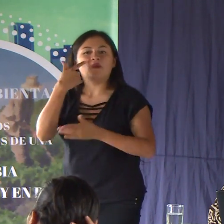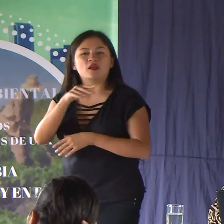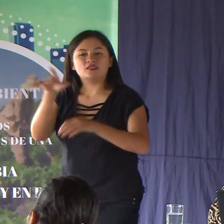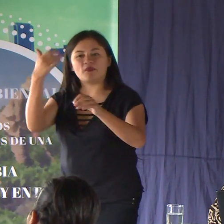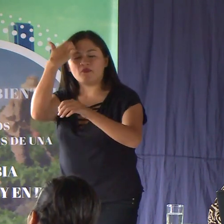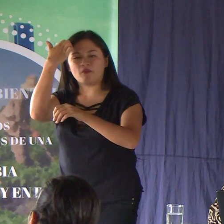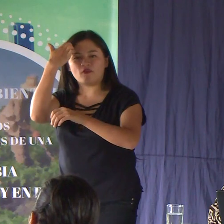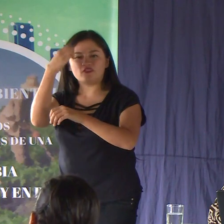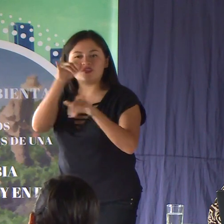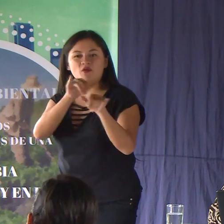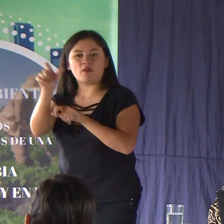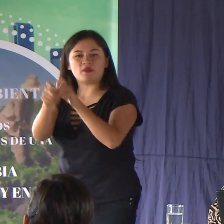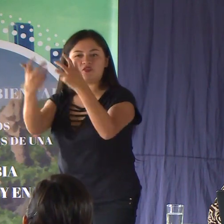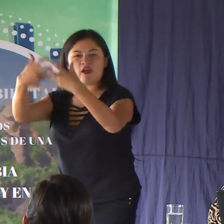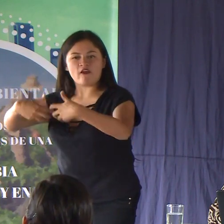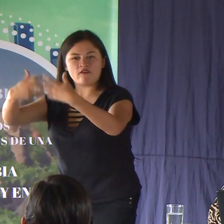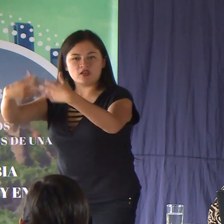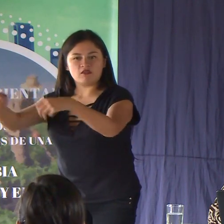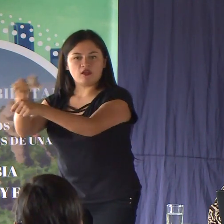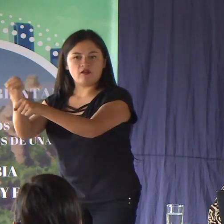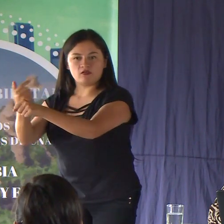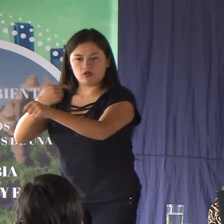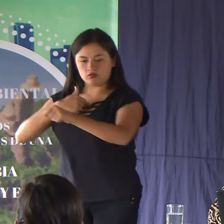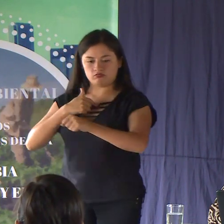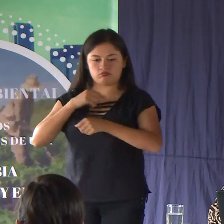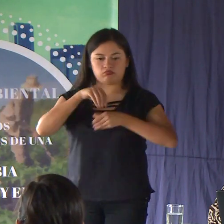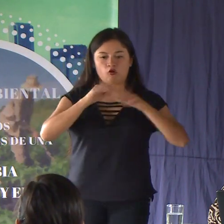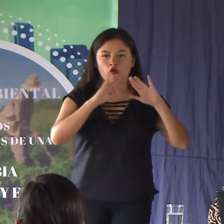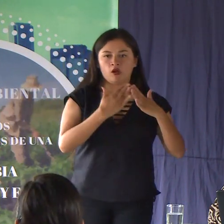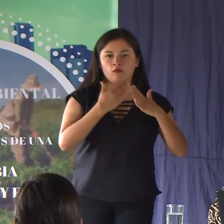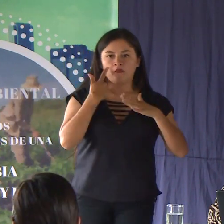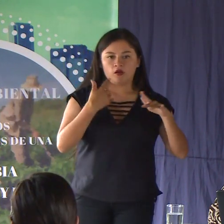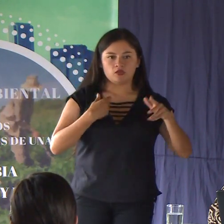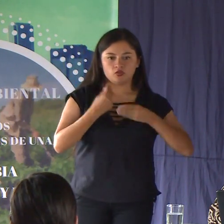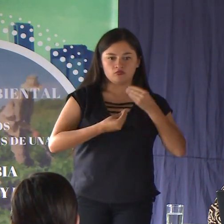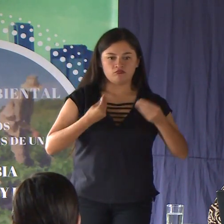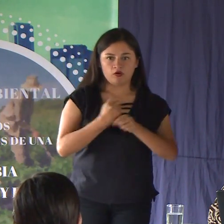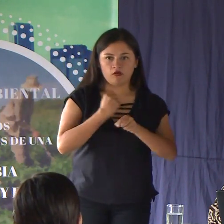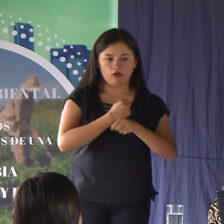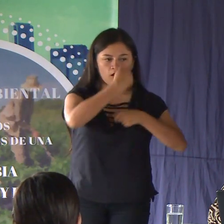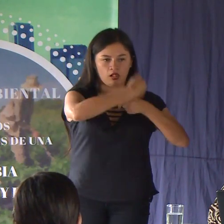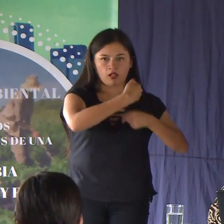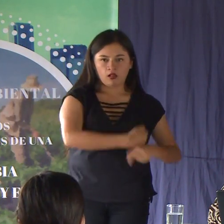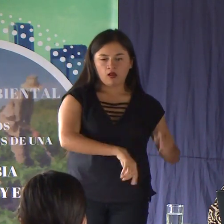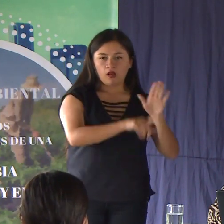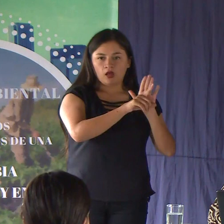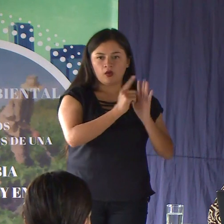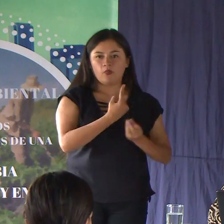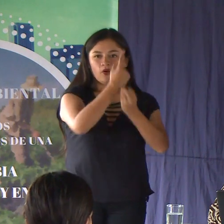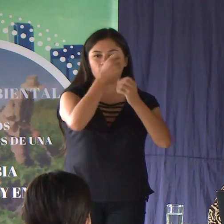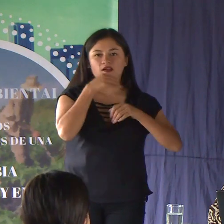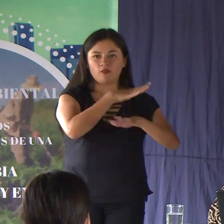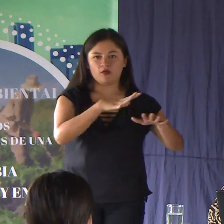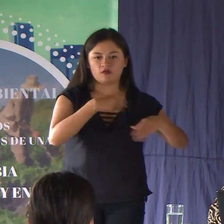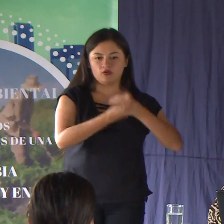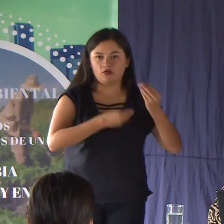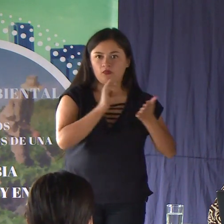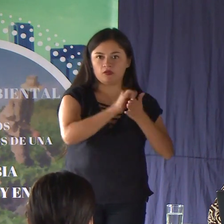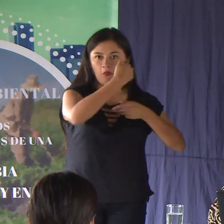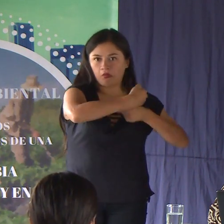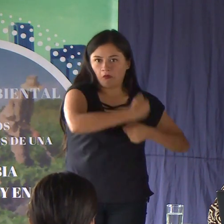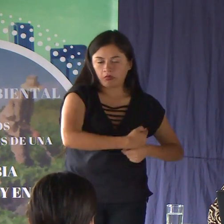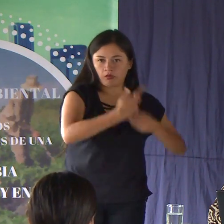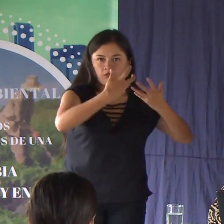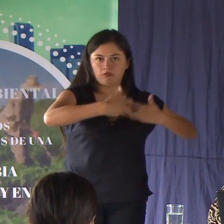casi hoy está desarrollando esa política pública, haciendo posible que eso se haga operativo en las instituciones, pero